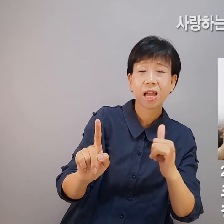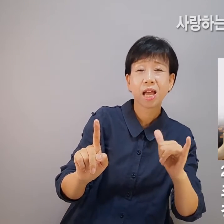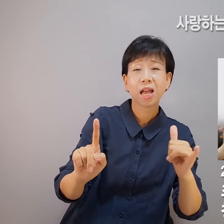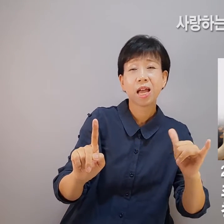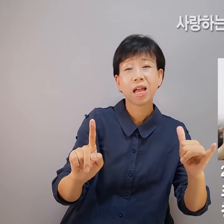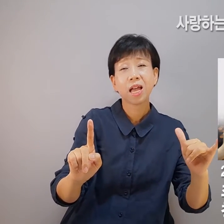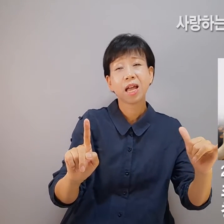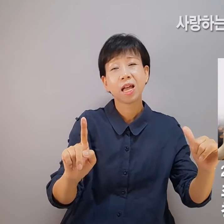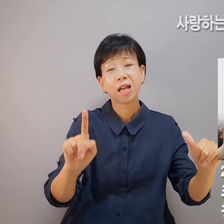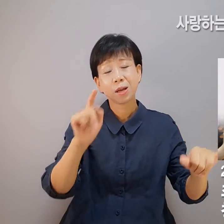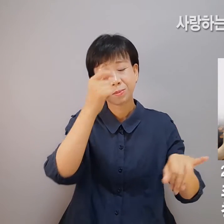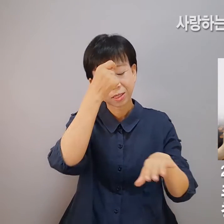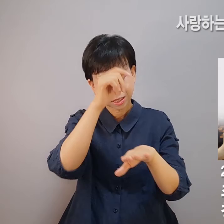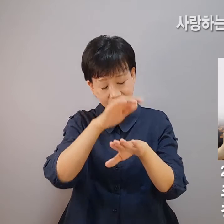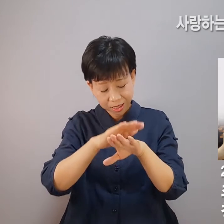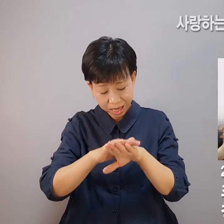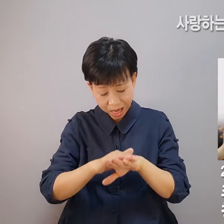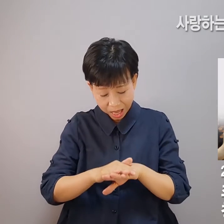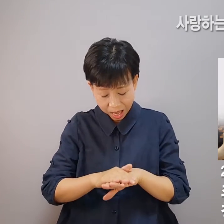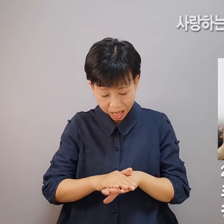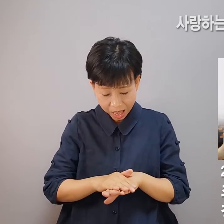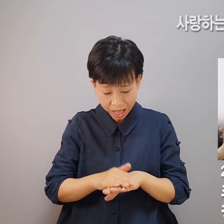사람 그